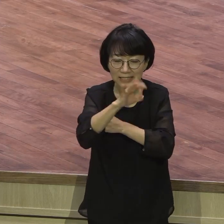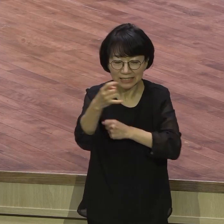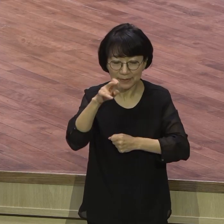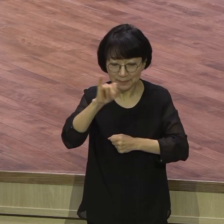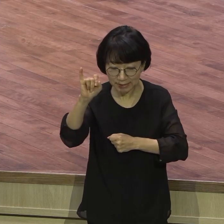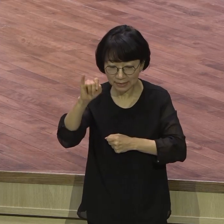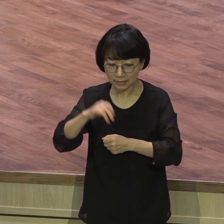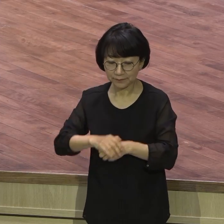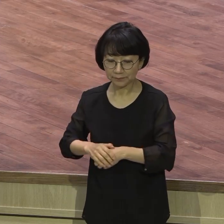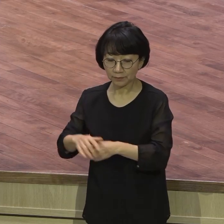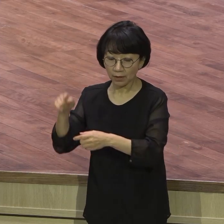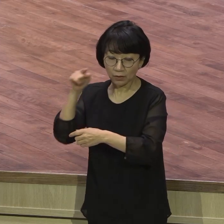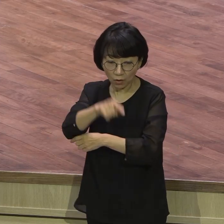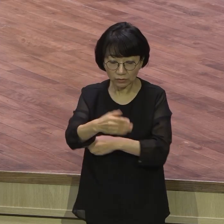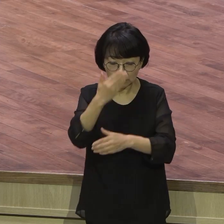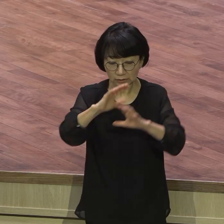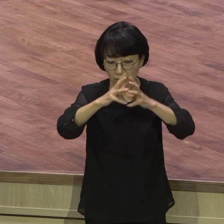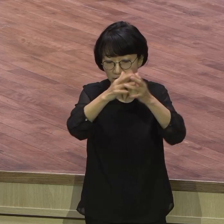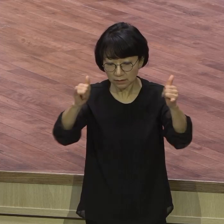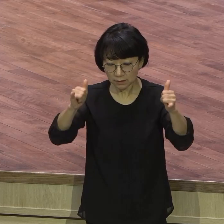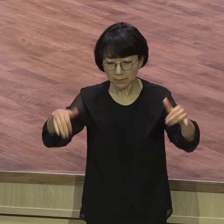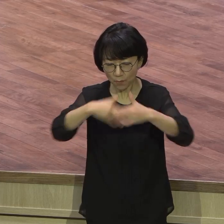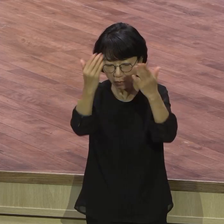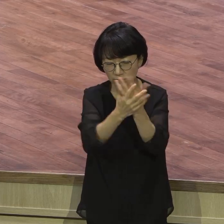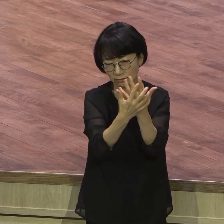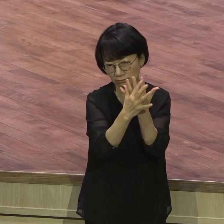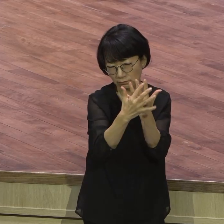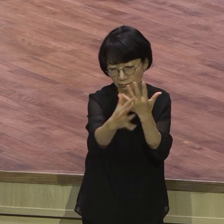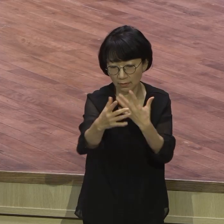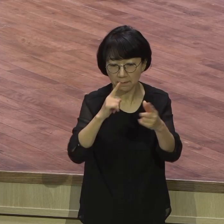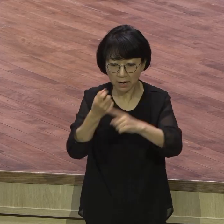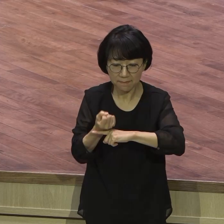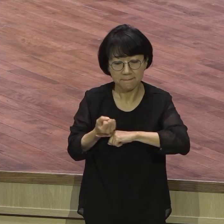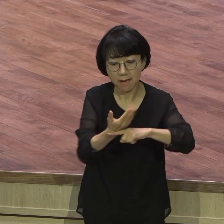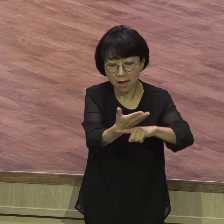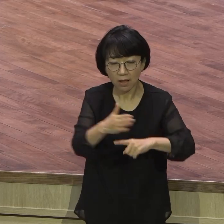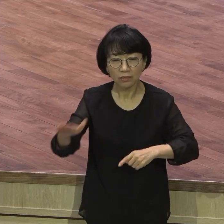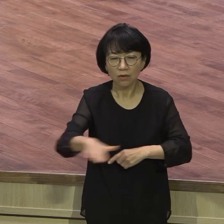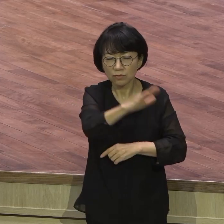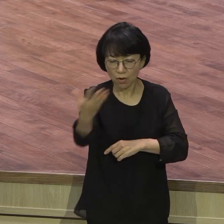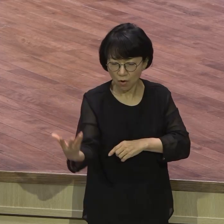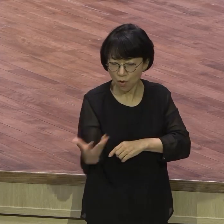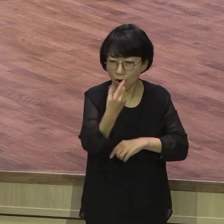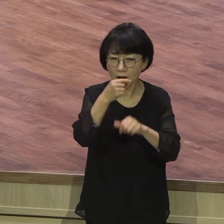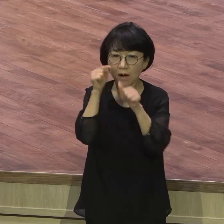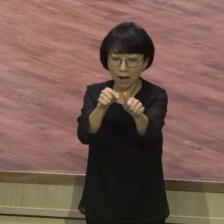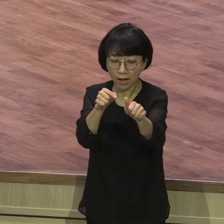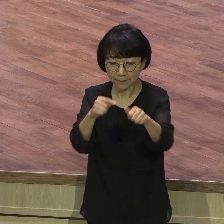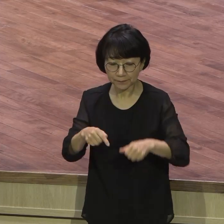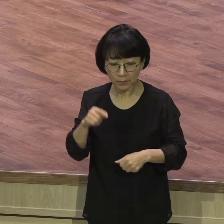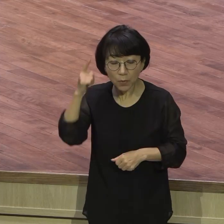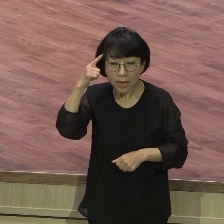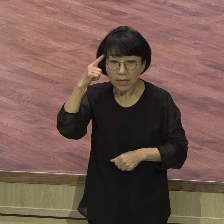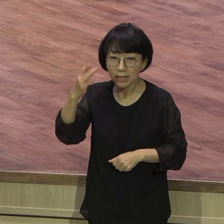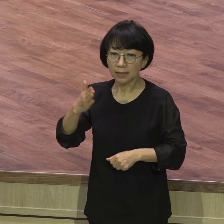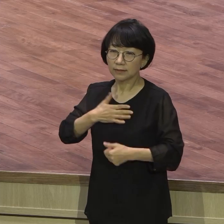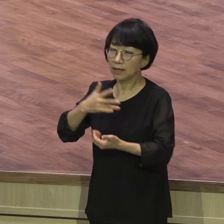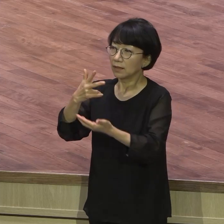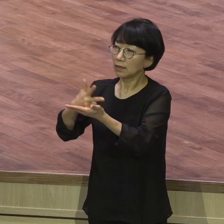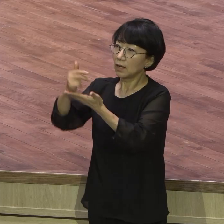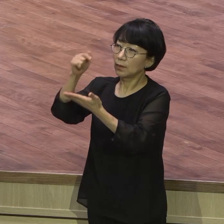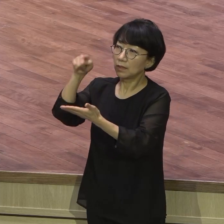너는 이스라엘 자손의 온 해종에게 말하이르라 너희는 거룩하라 이는 나 여호와